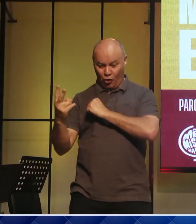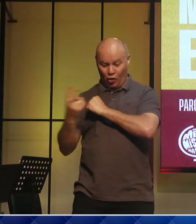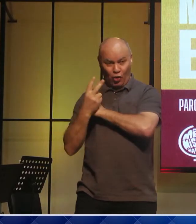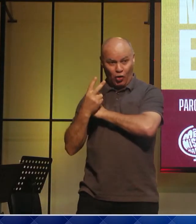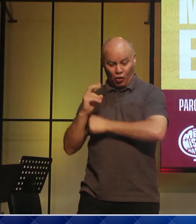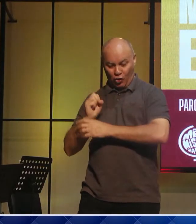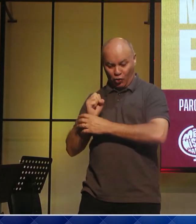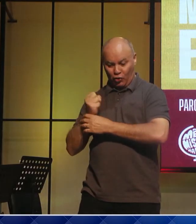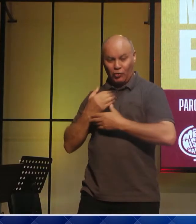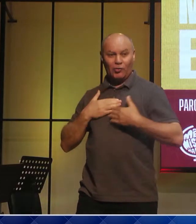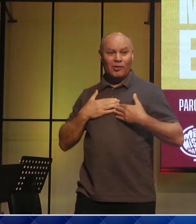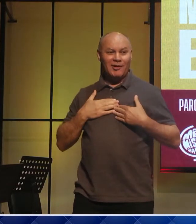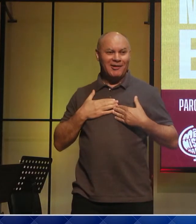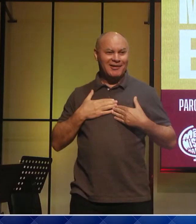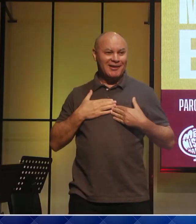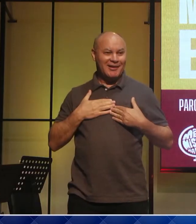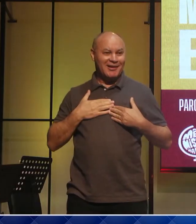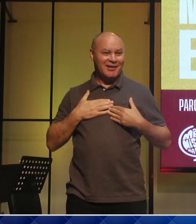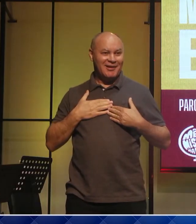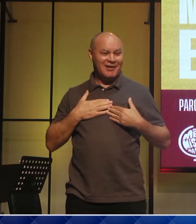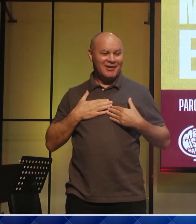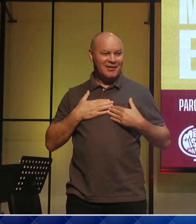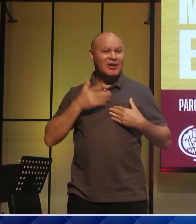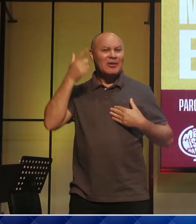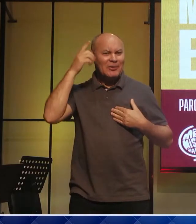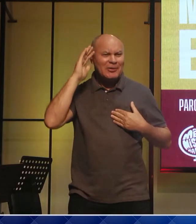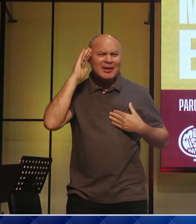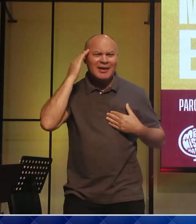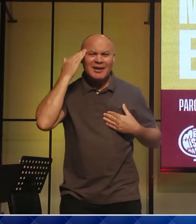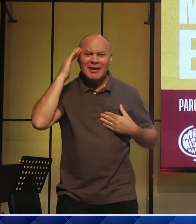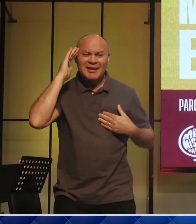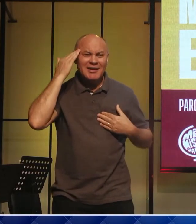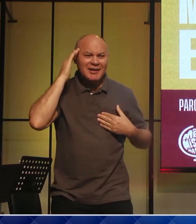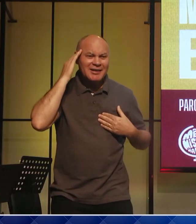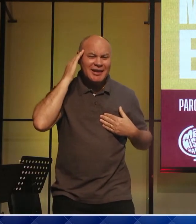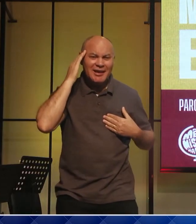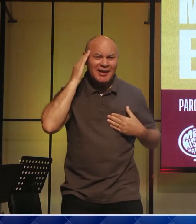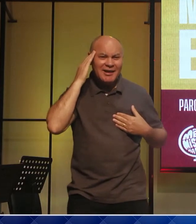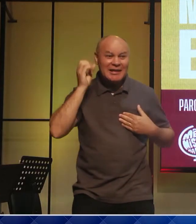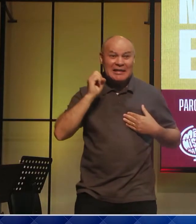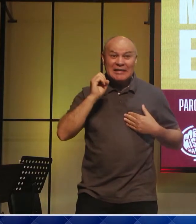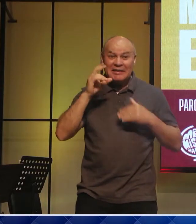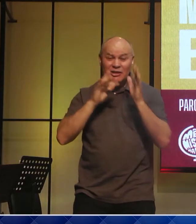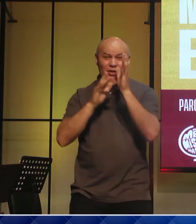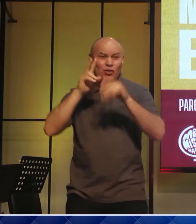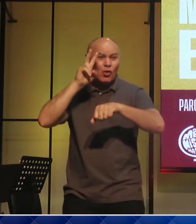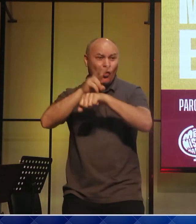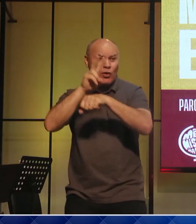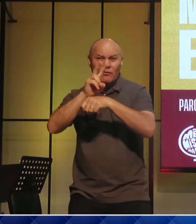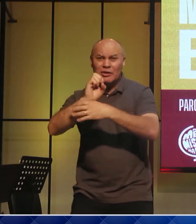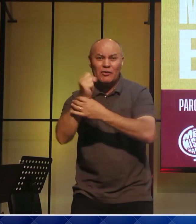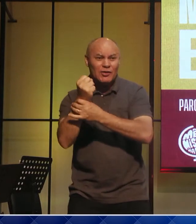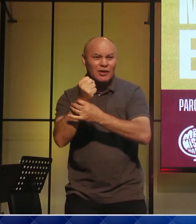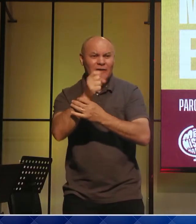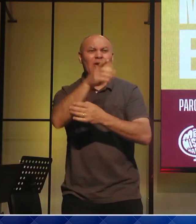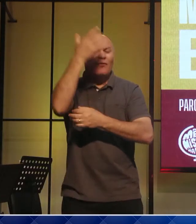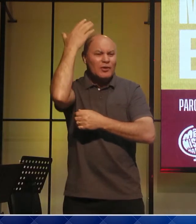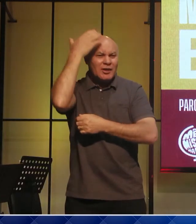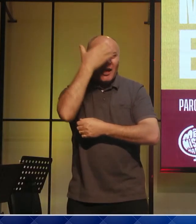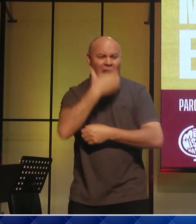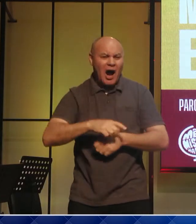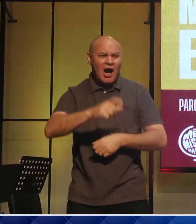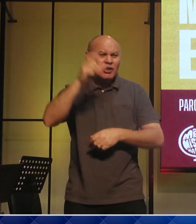Você sabe o que é isso? Você acha que tem alguma coisa do inferno que pode te destruir? Você acha que tem alguma coisa do diabo que pode